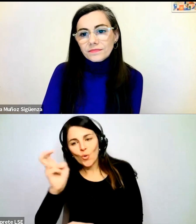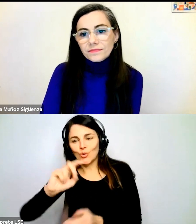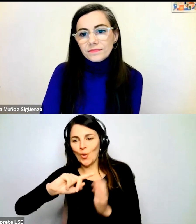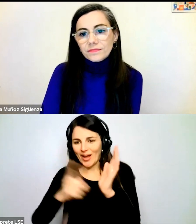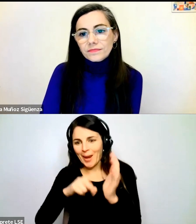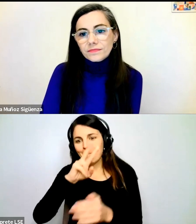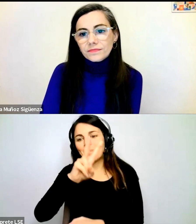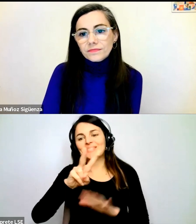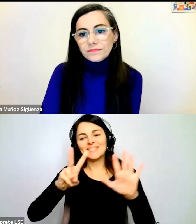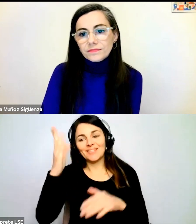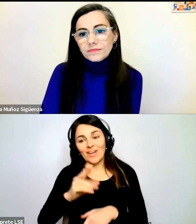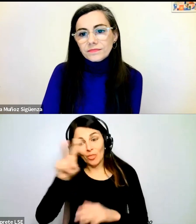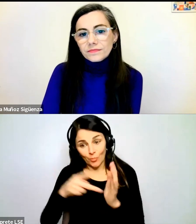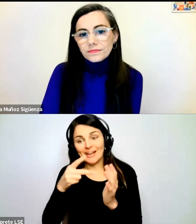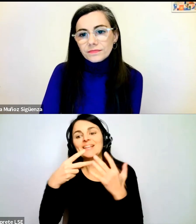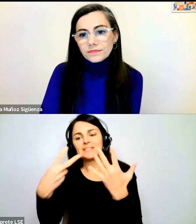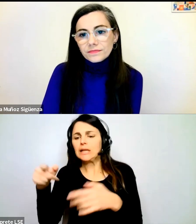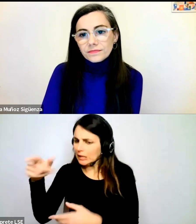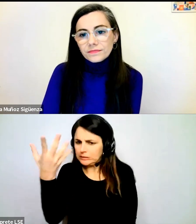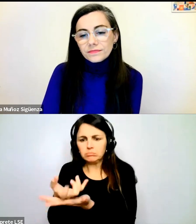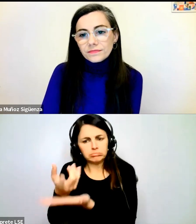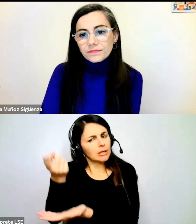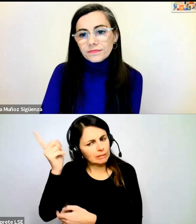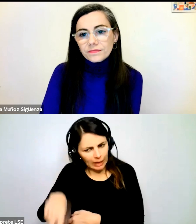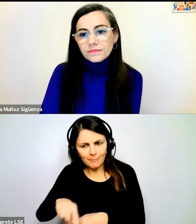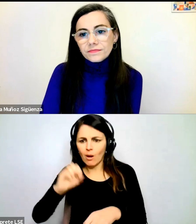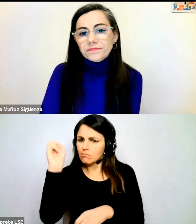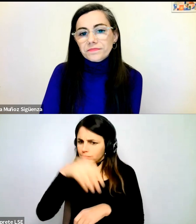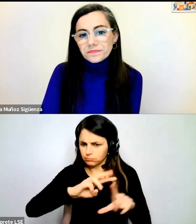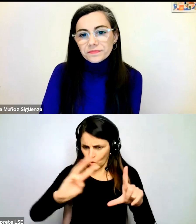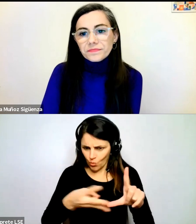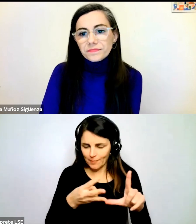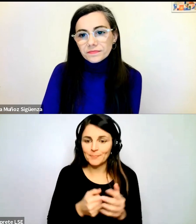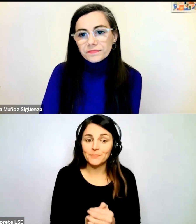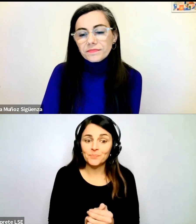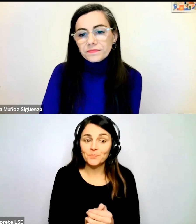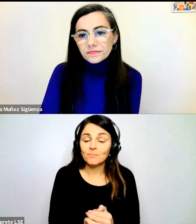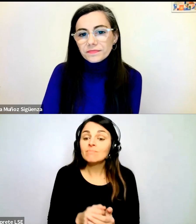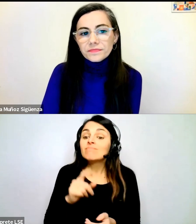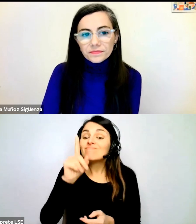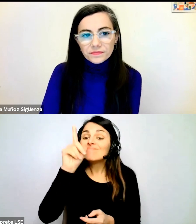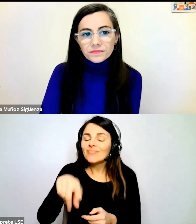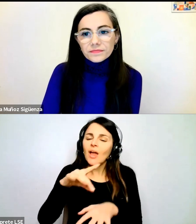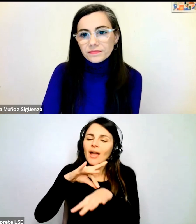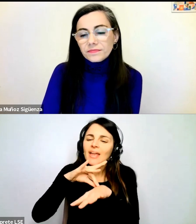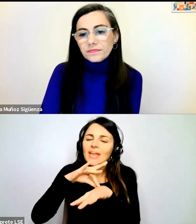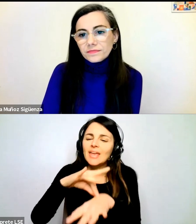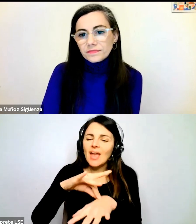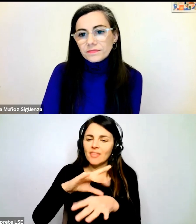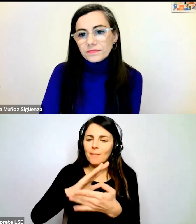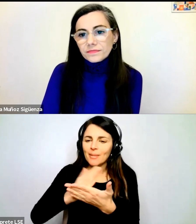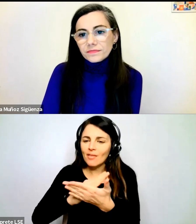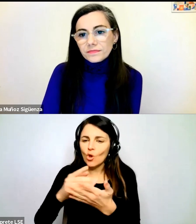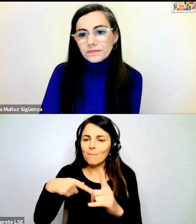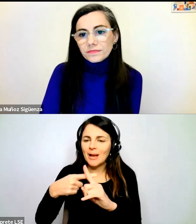Por último, os comento que estará de manera accesible la guía de mediación y conflictos, que es la que nos hablaba, como os